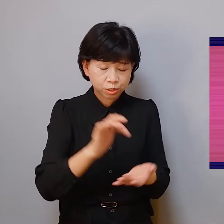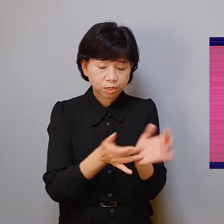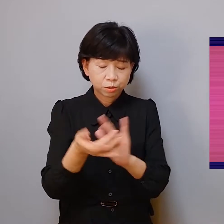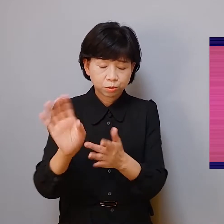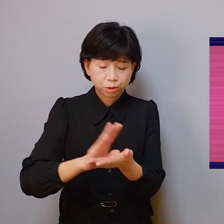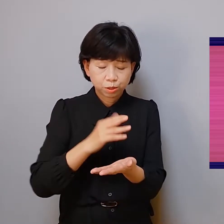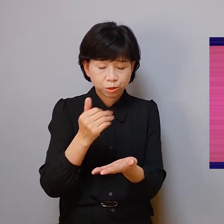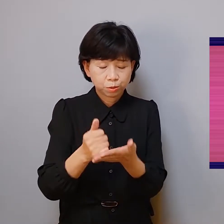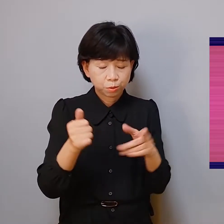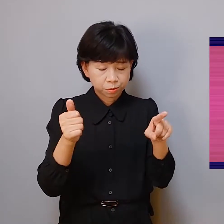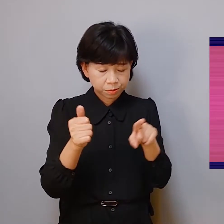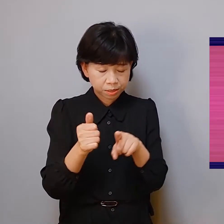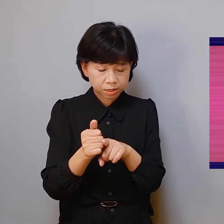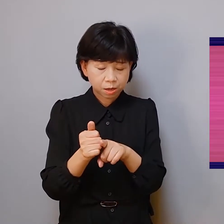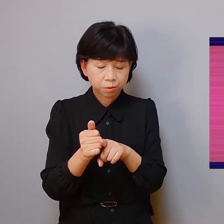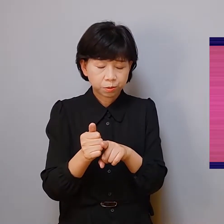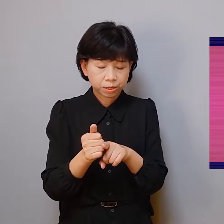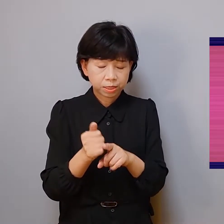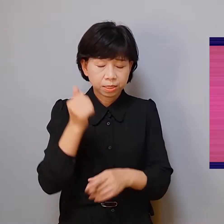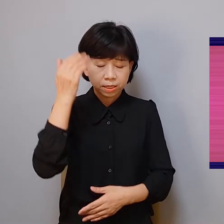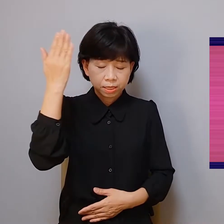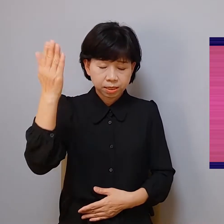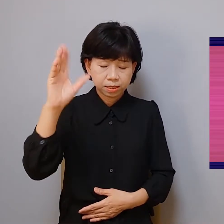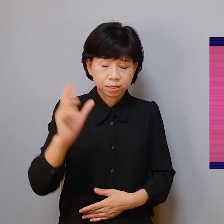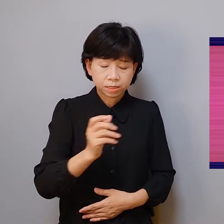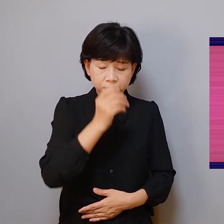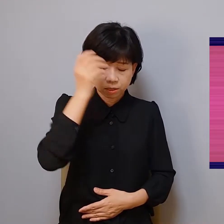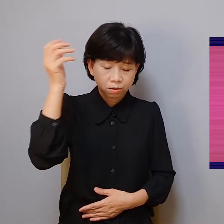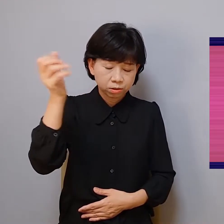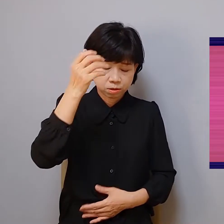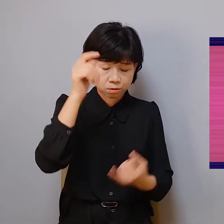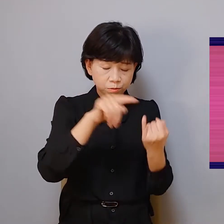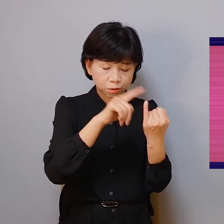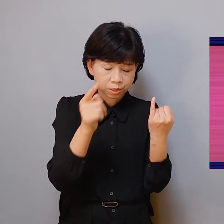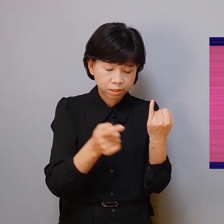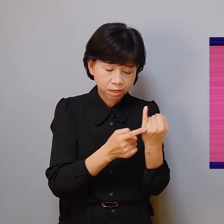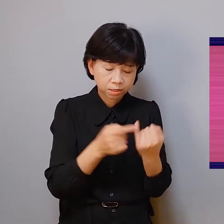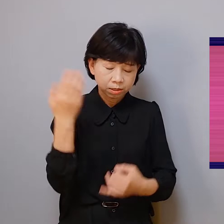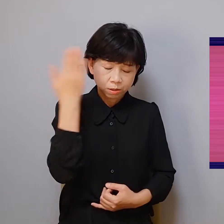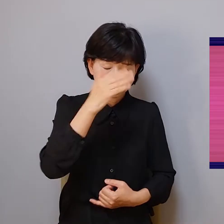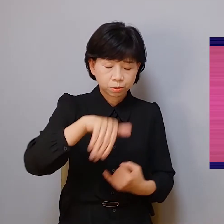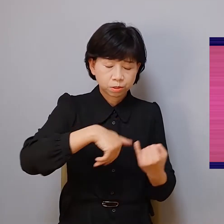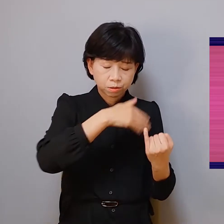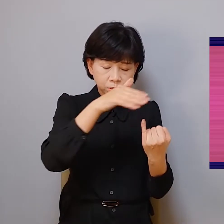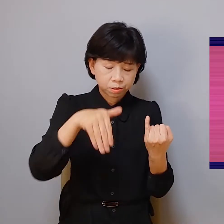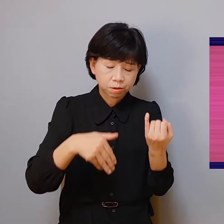주 예수 그리스도를 믿사오니 이는 성령으로 잉태하사